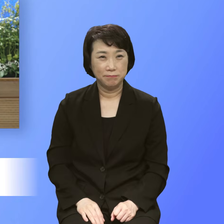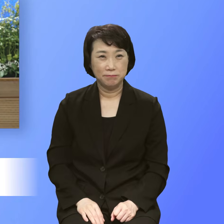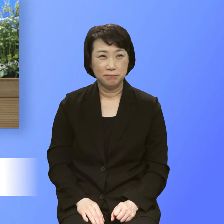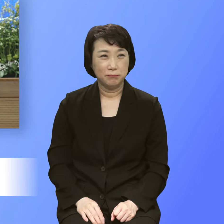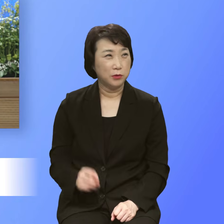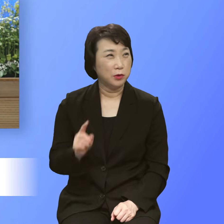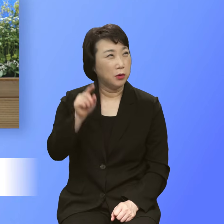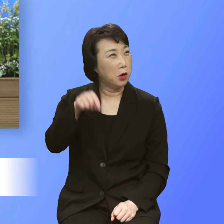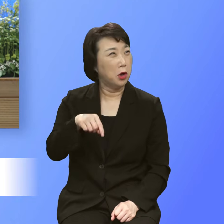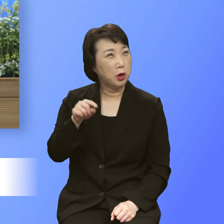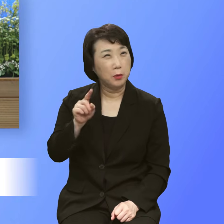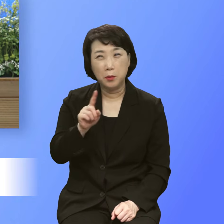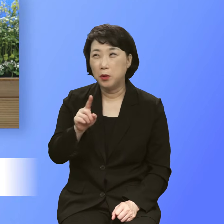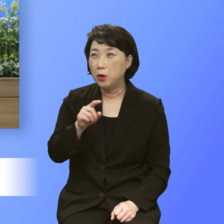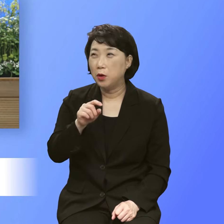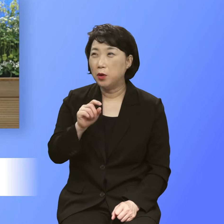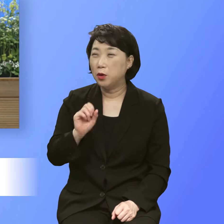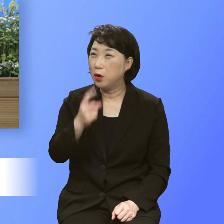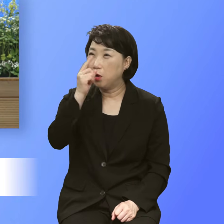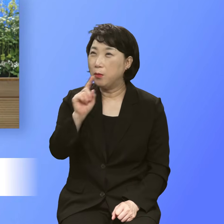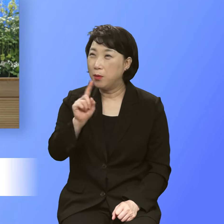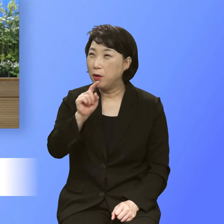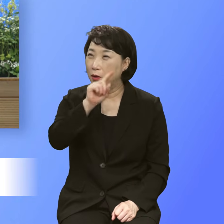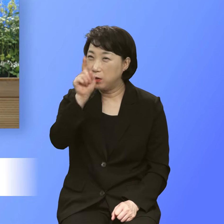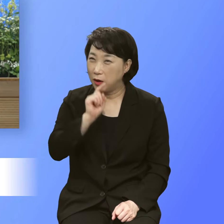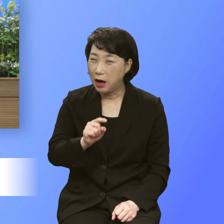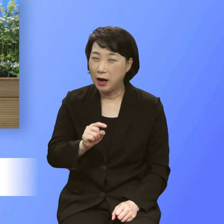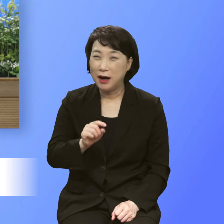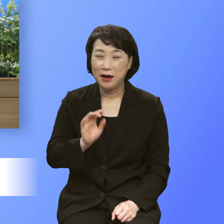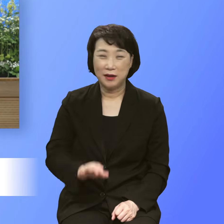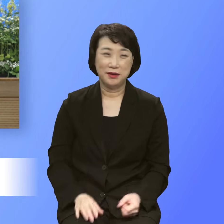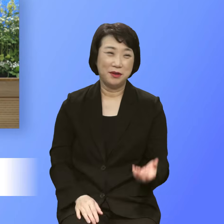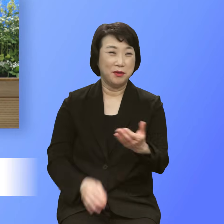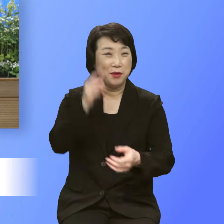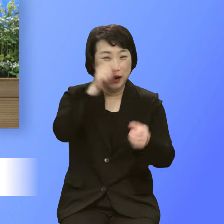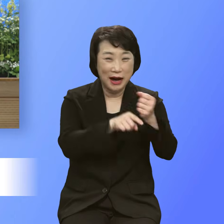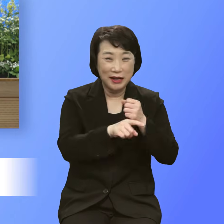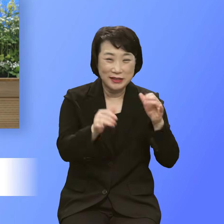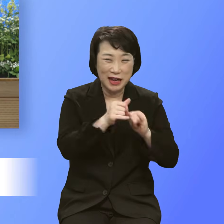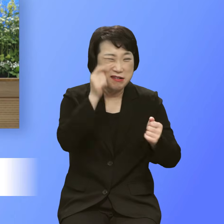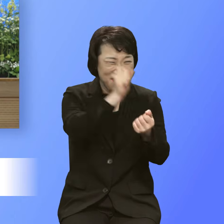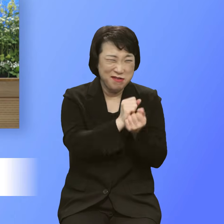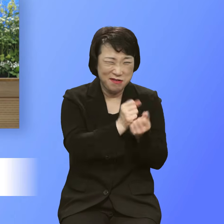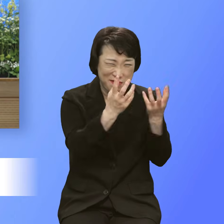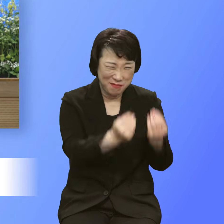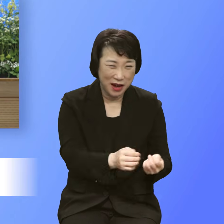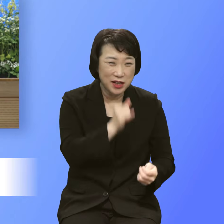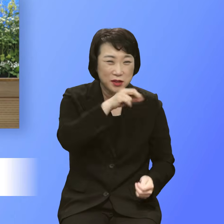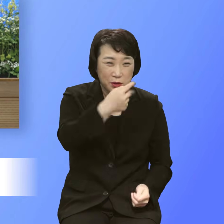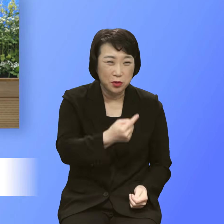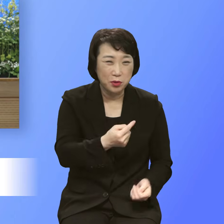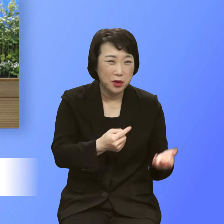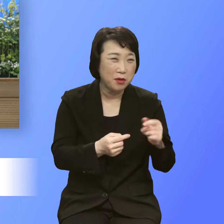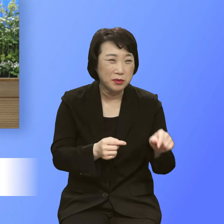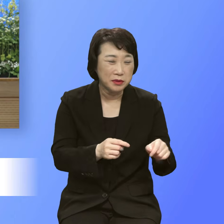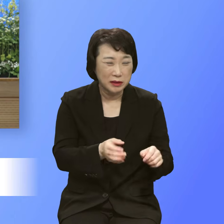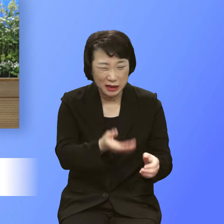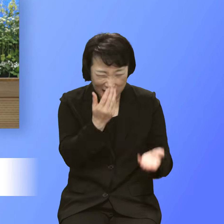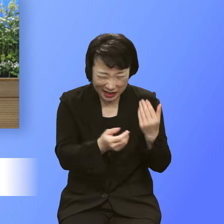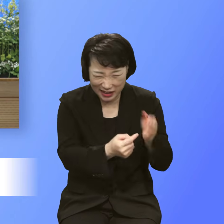출처불명이네. 과학자들이 별소리를 다 해도 출처를 분명하게 밝히더냐 이 말이에요.